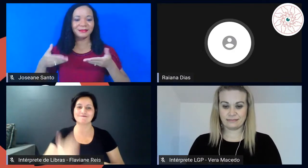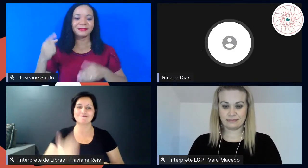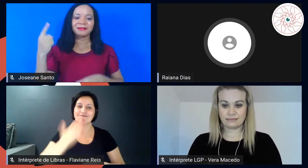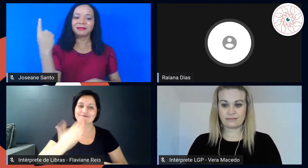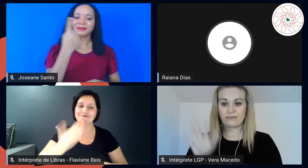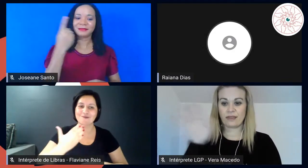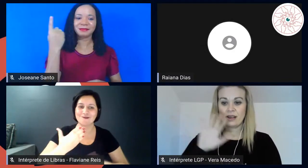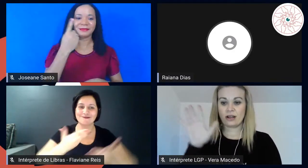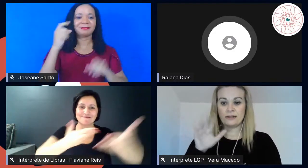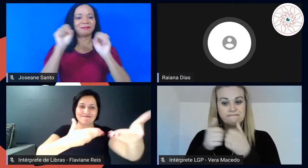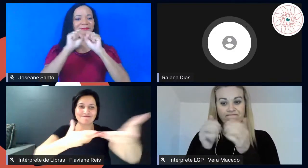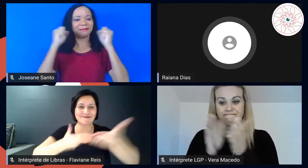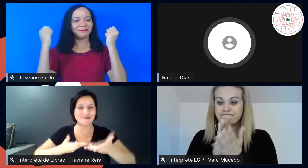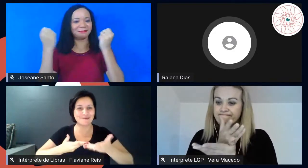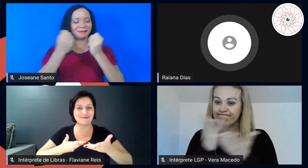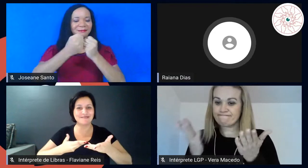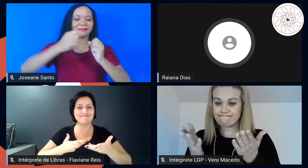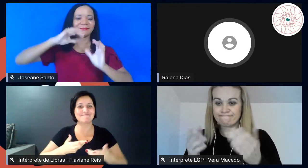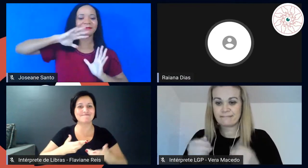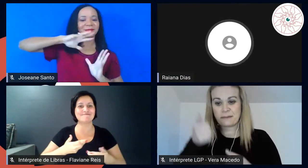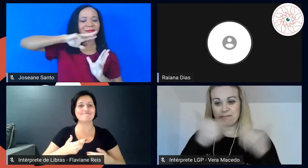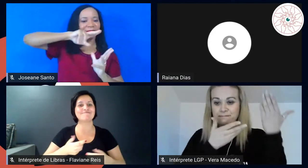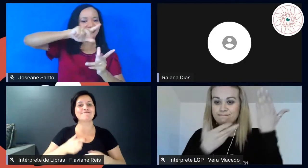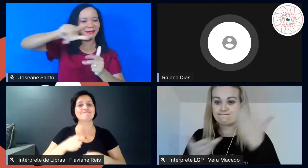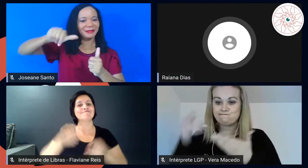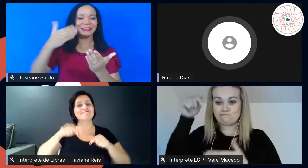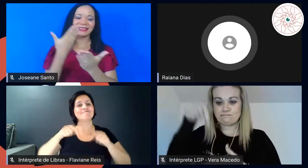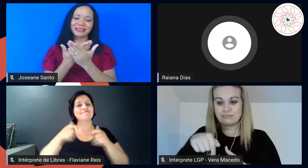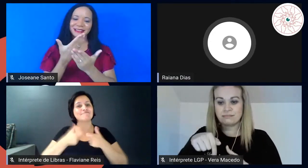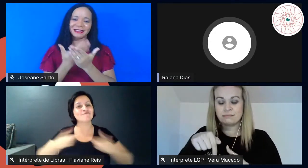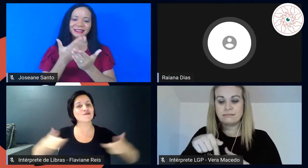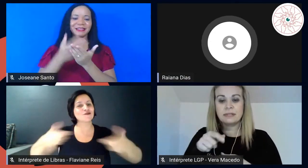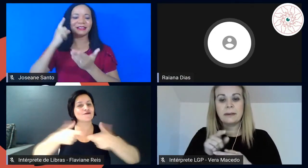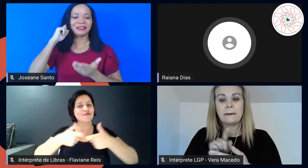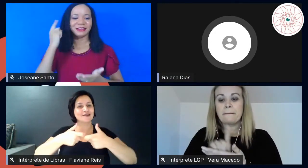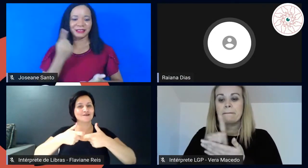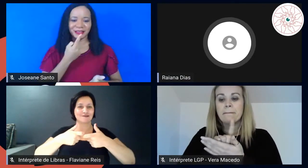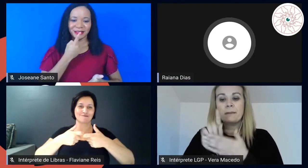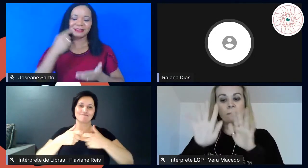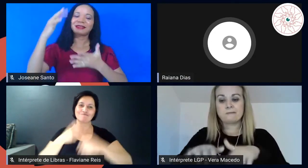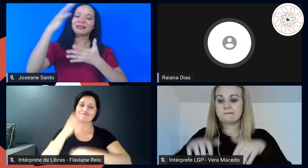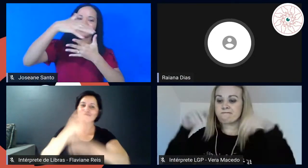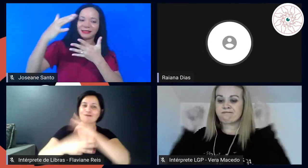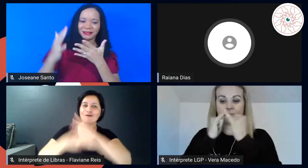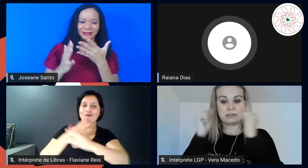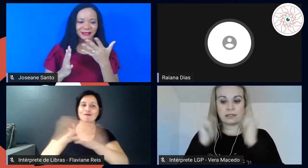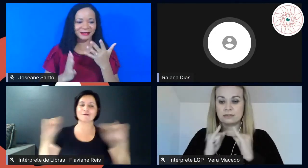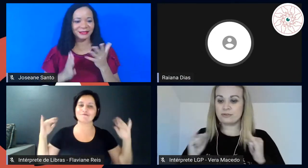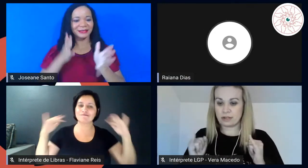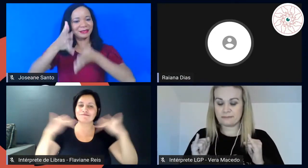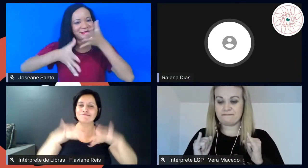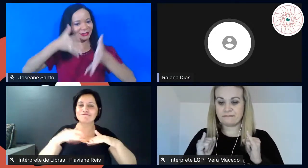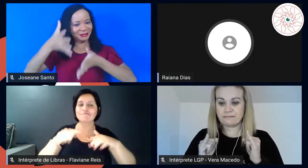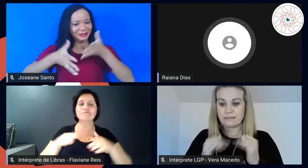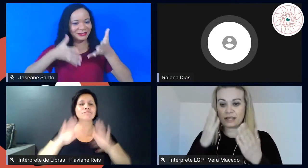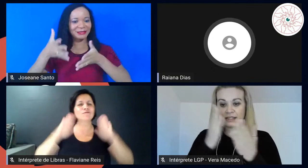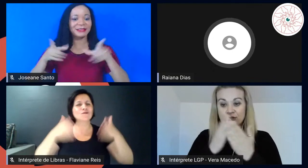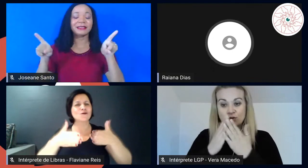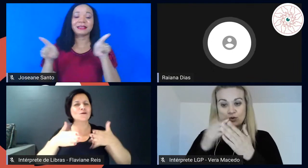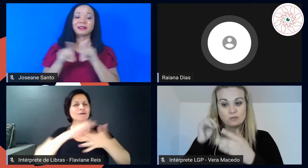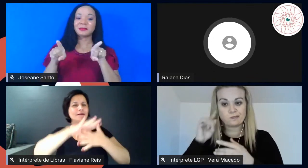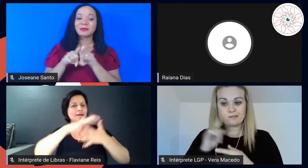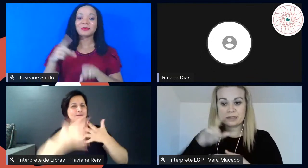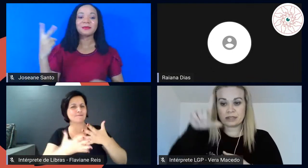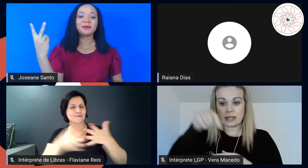Olá a todos, sejam muito bem-vindos ao primeiro simpósio internacional de estudos surdos e